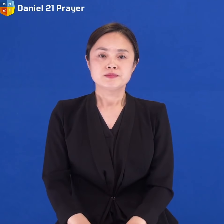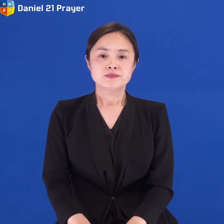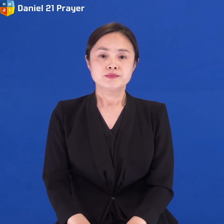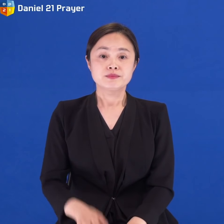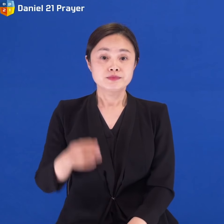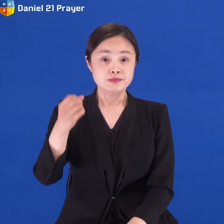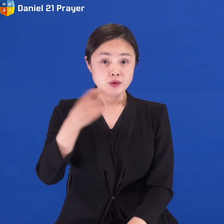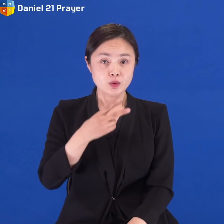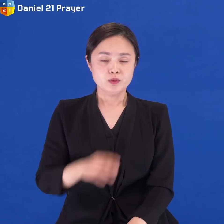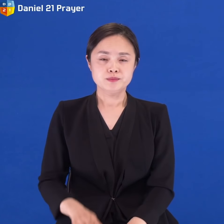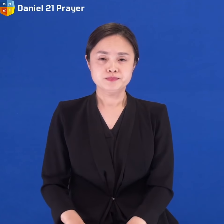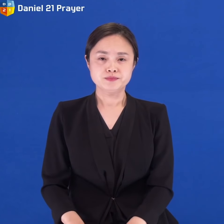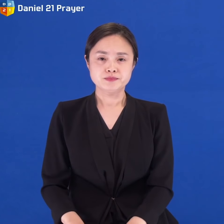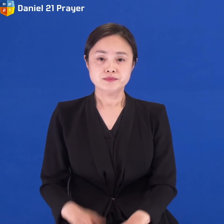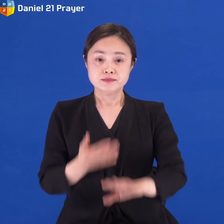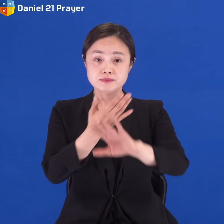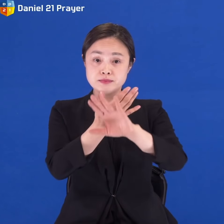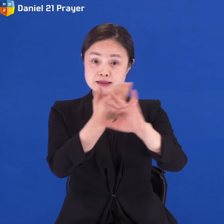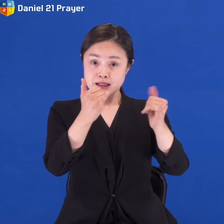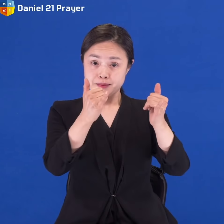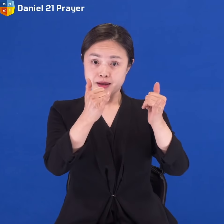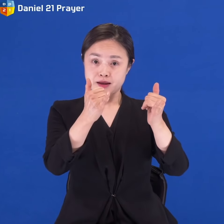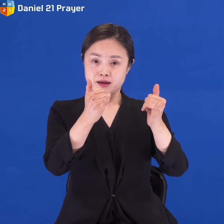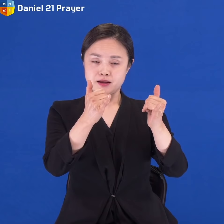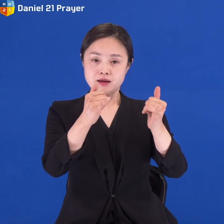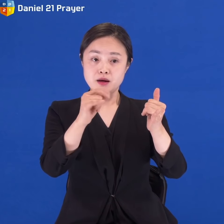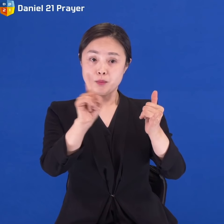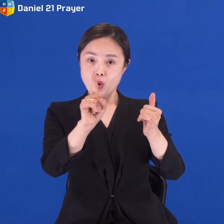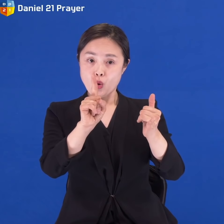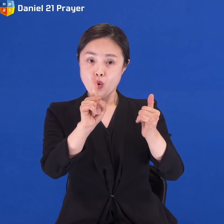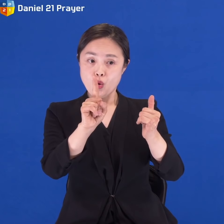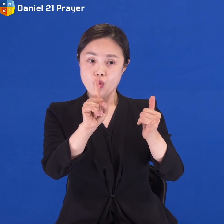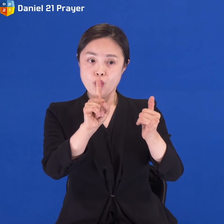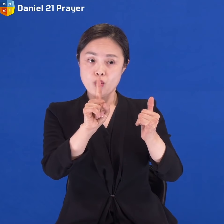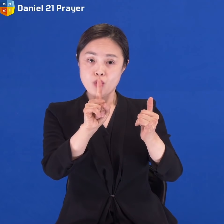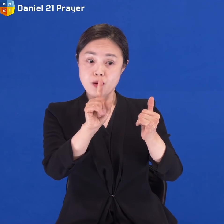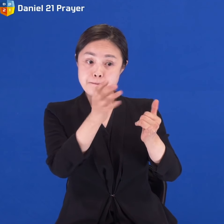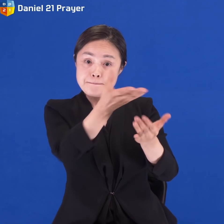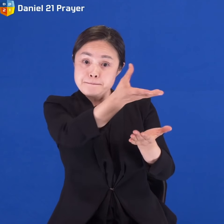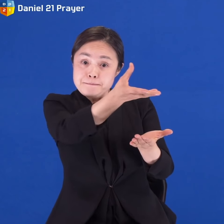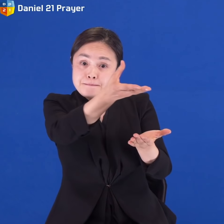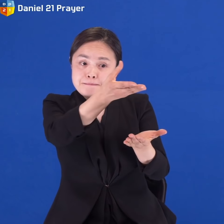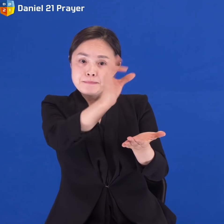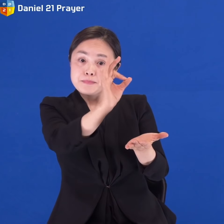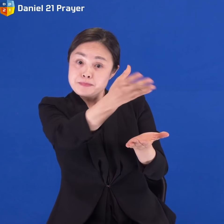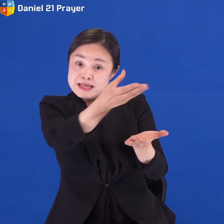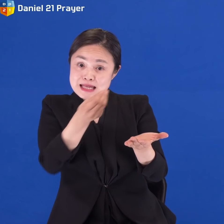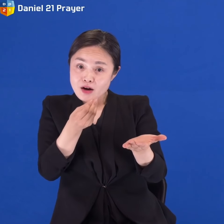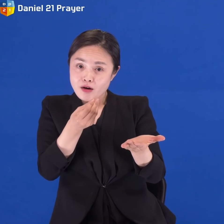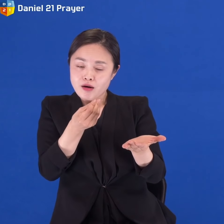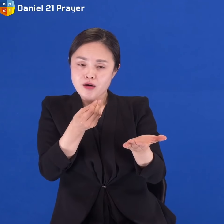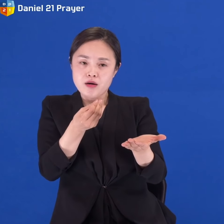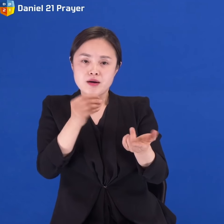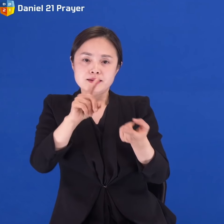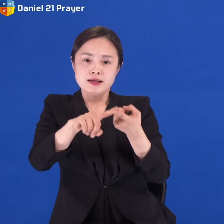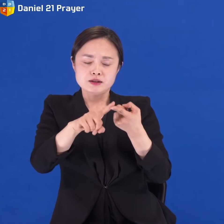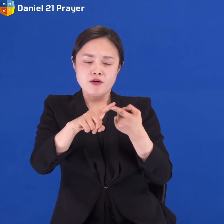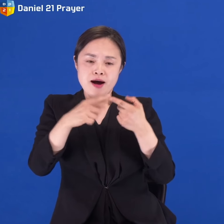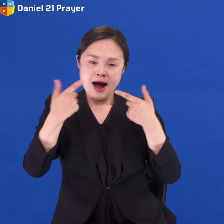깨소금 한 톨도 받았으면 고마움을 표현해야 된다. 알겠나?